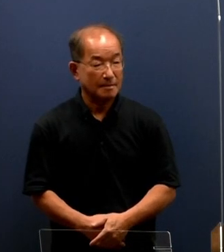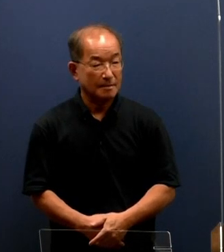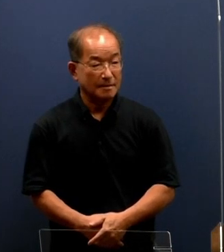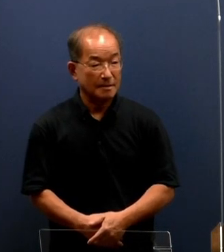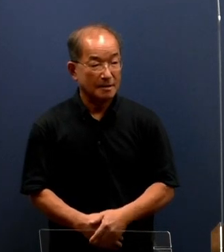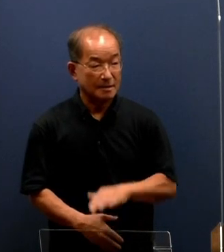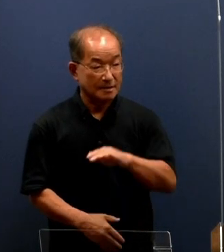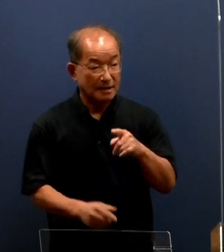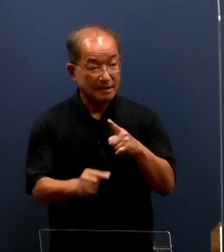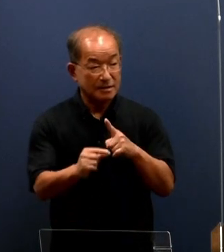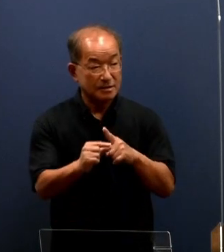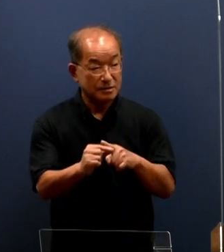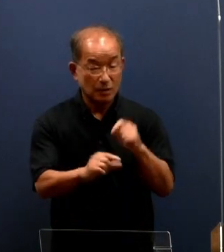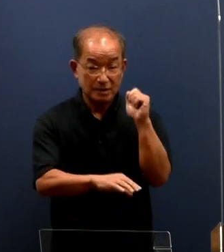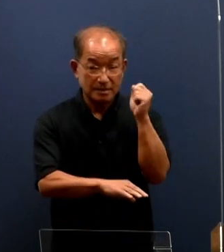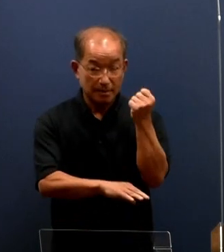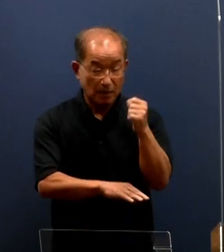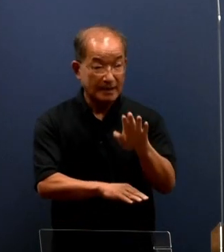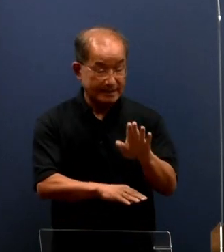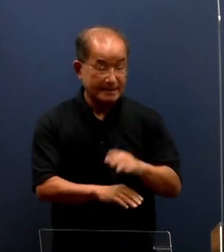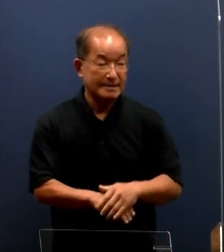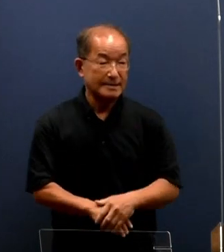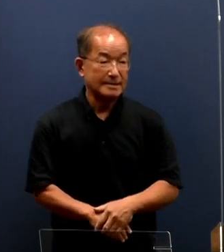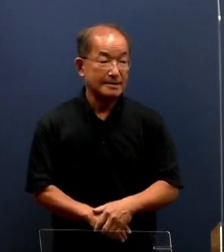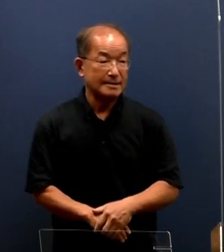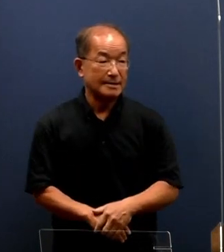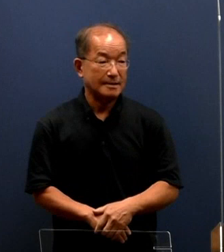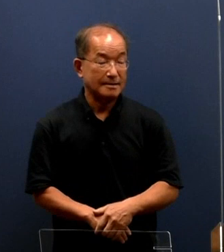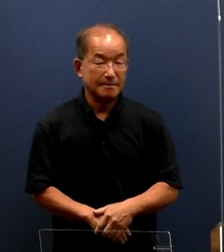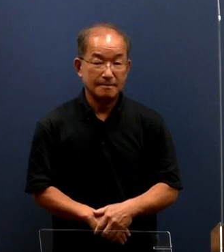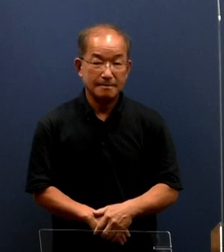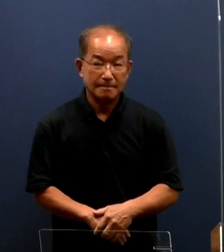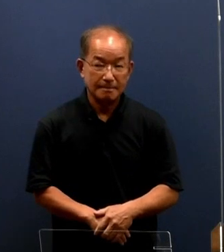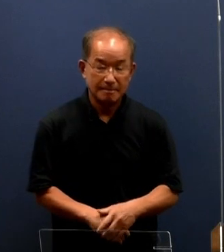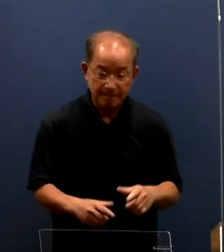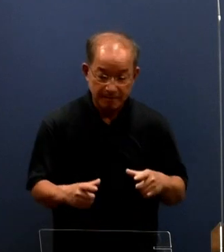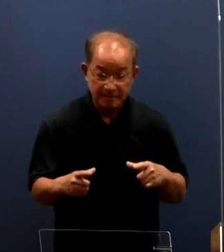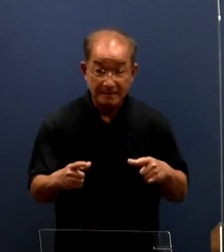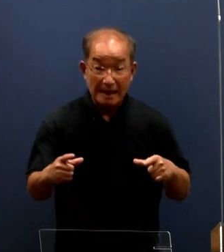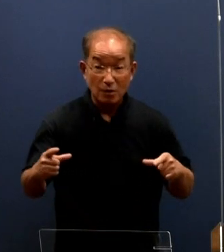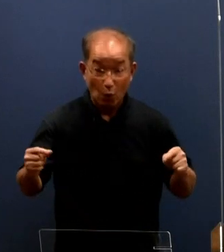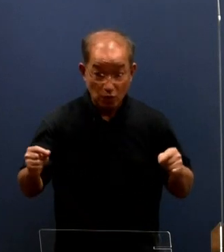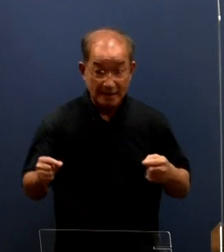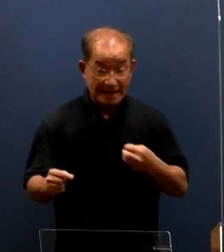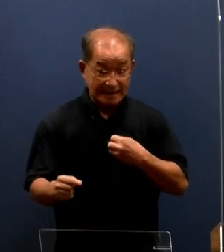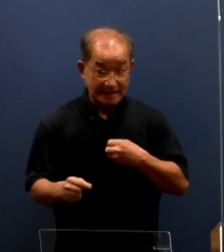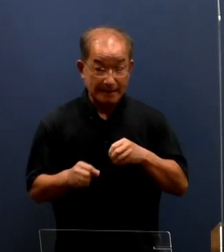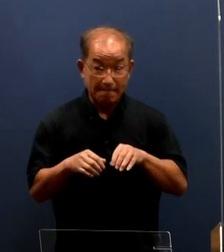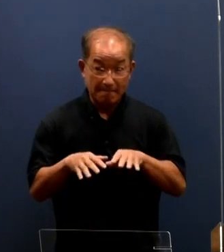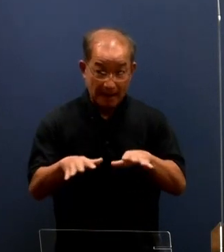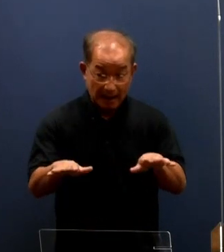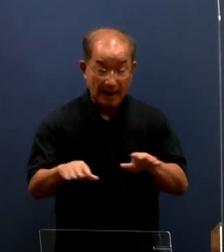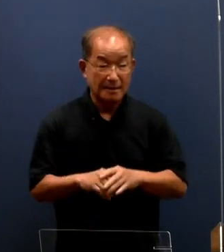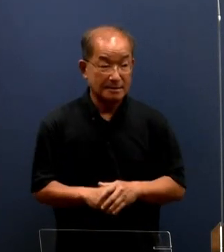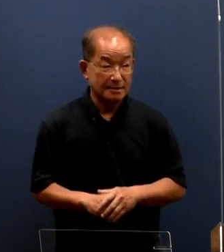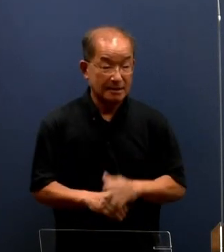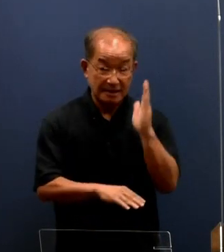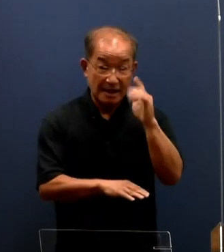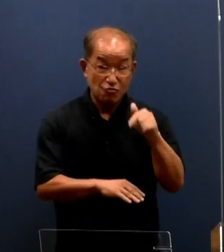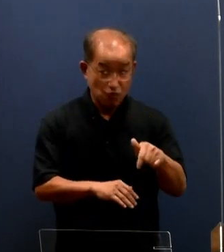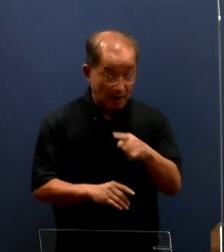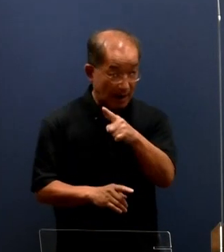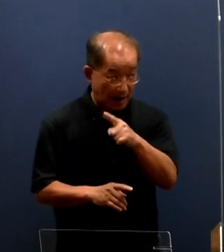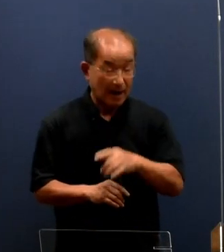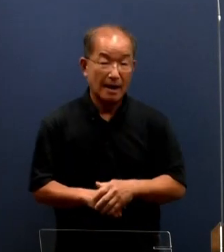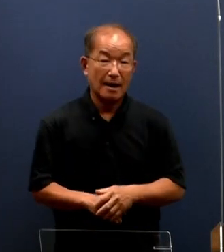山陰町新報社です。よろしくお願いします。 はい、お願いします。 全国で感染拡大が続いている中で、政府が引き続き